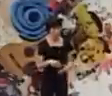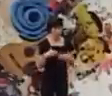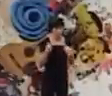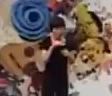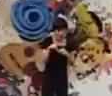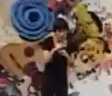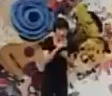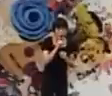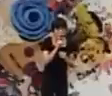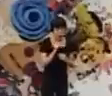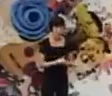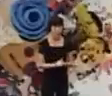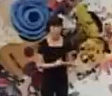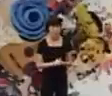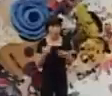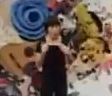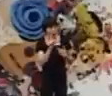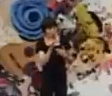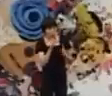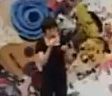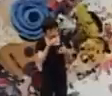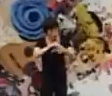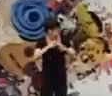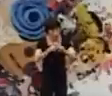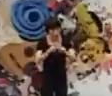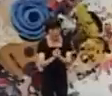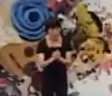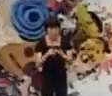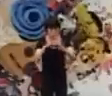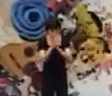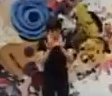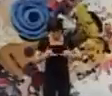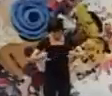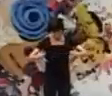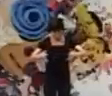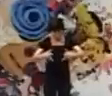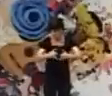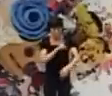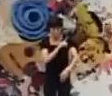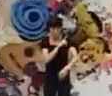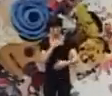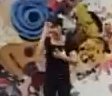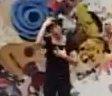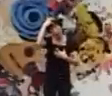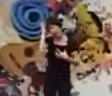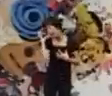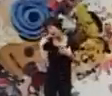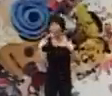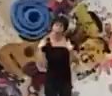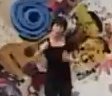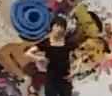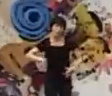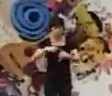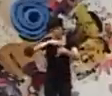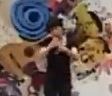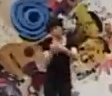以。那個儀式就係咁嘅，所有玩具咧會集齊曬一齊，然後咧將自己身體拆得落嚟嘅地方。